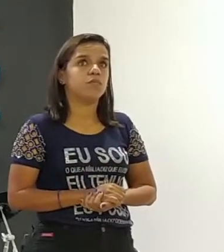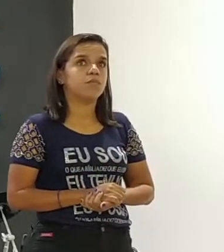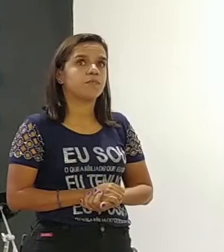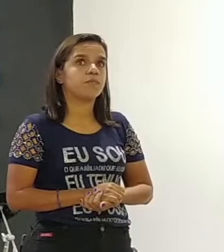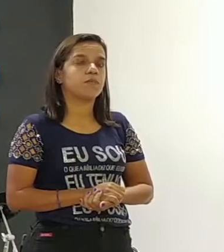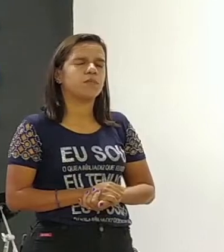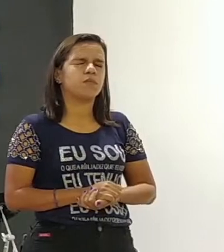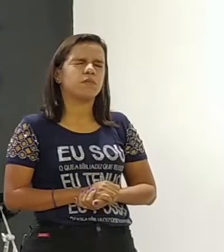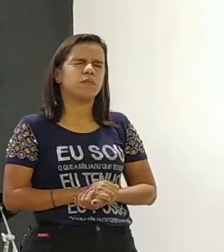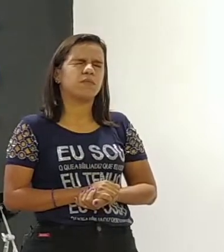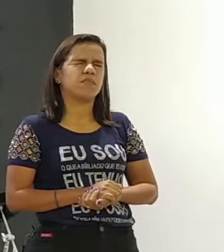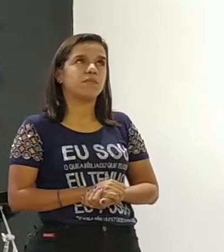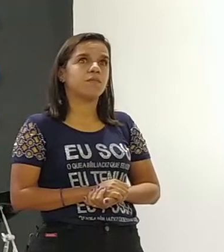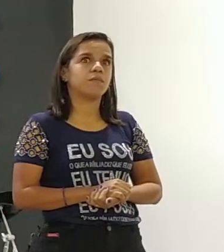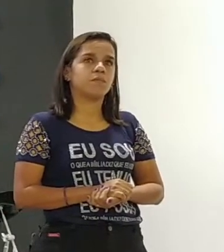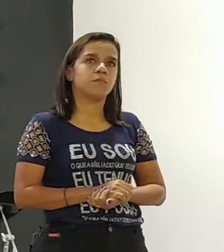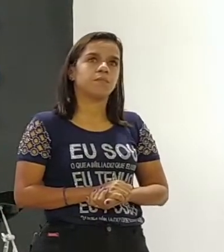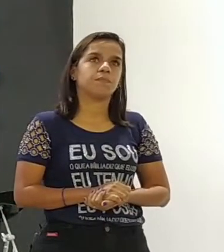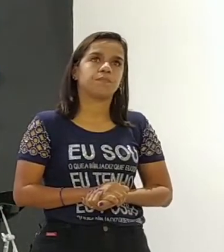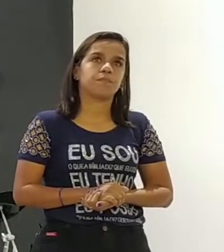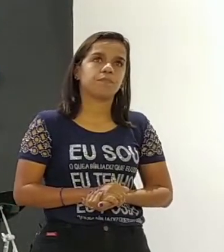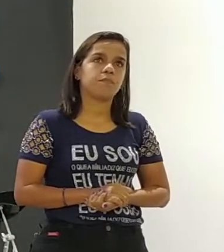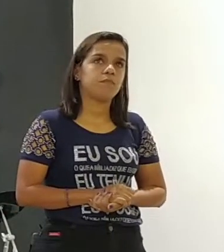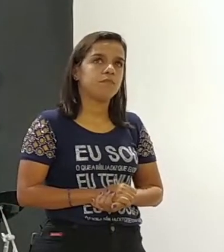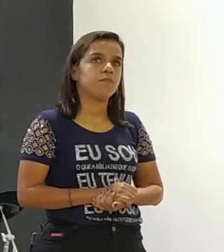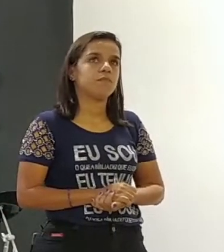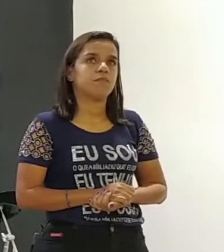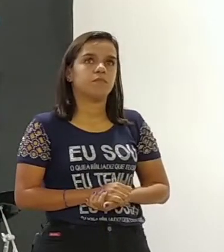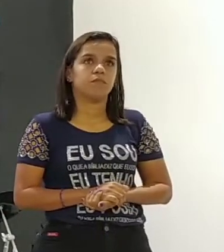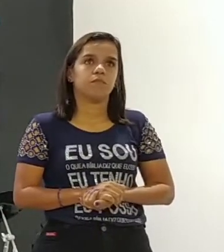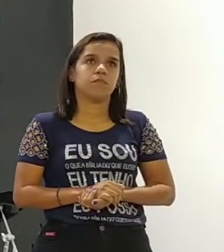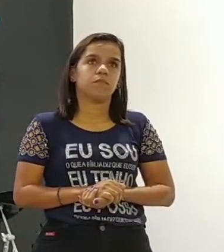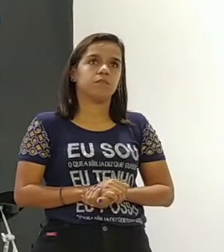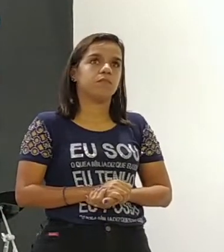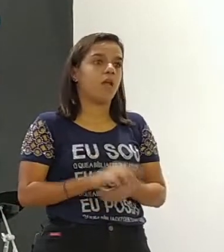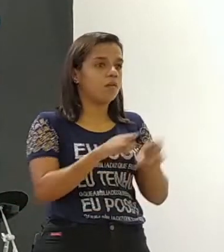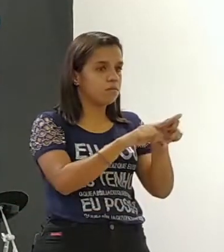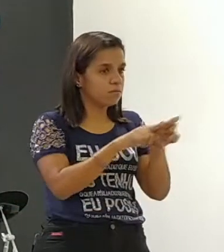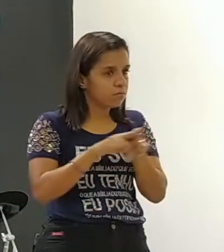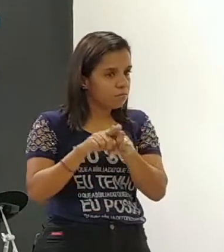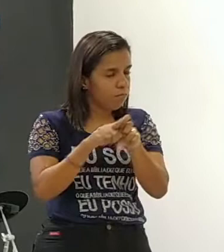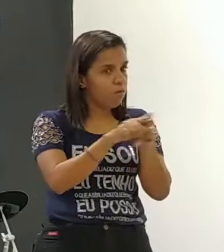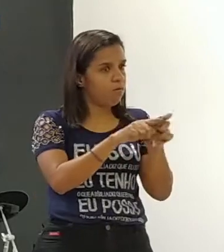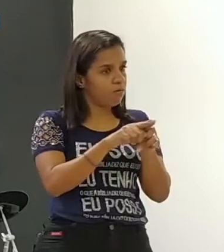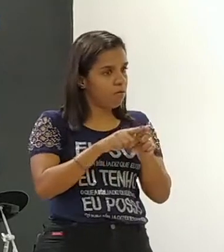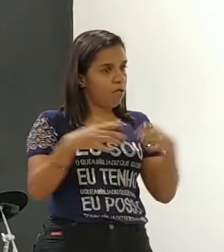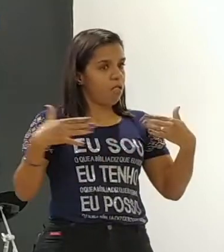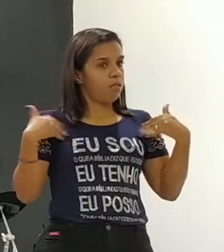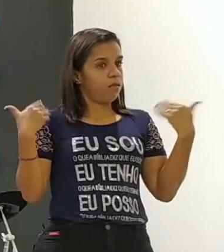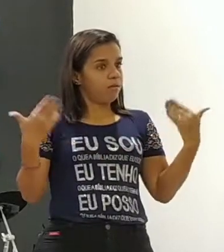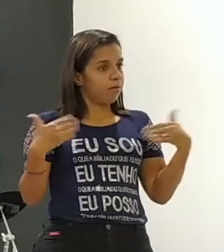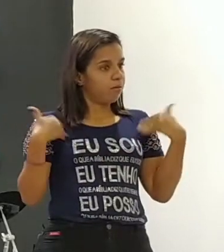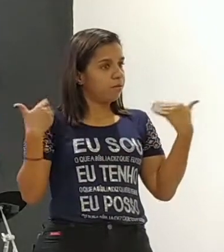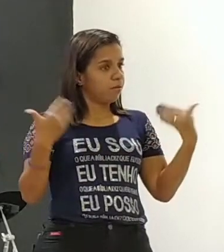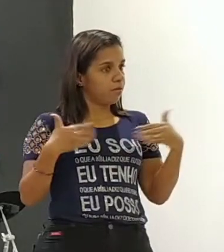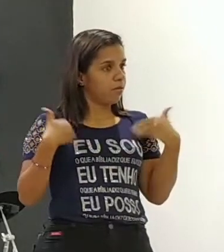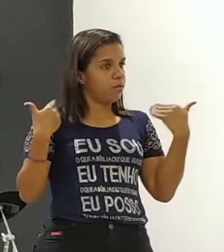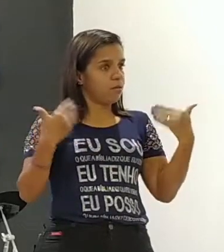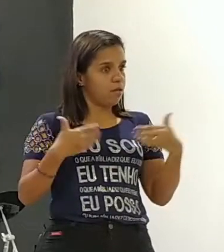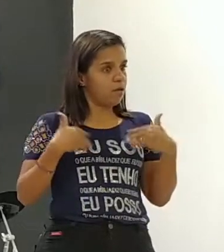Capítulo 1, versículo 2, a Bíblia vai dizer assim: meus irmãos, tende grande alegria